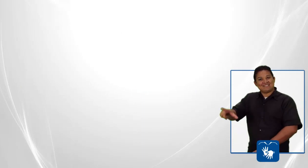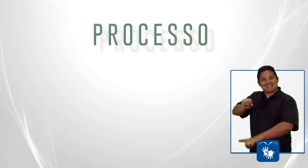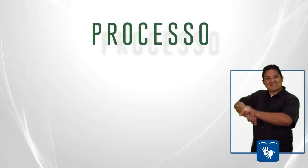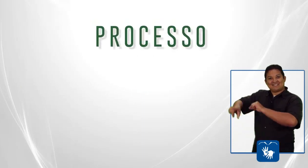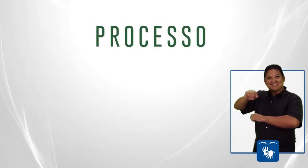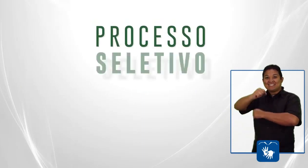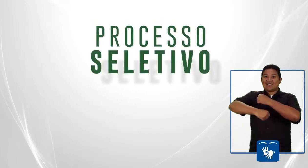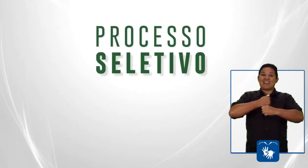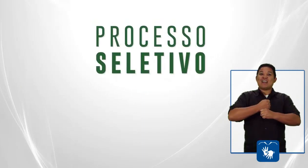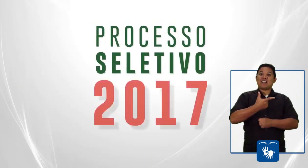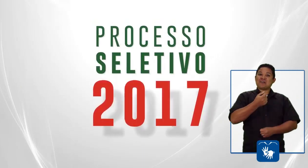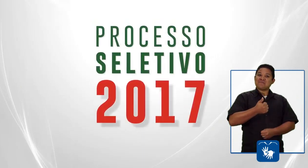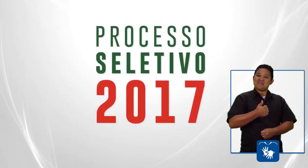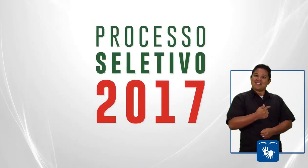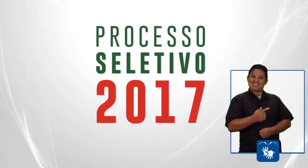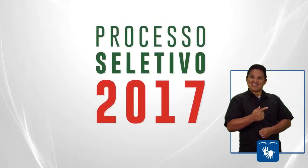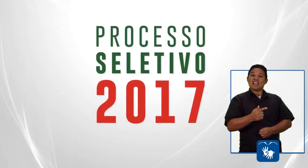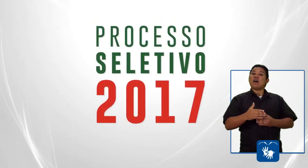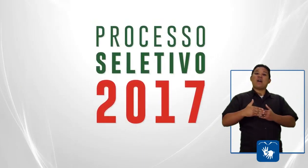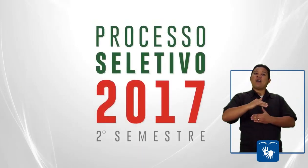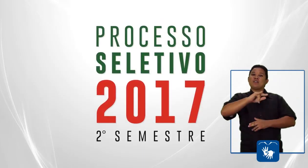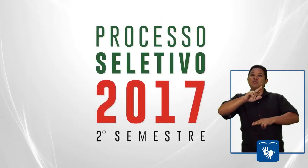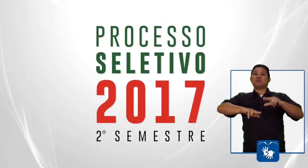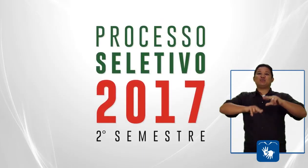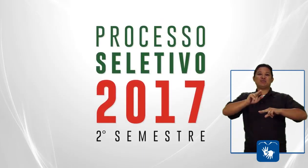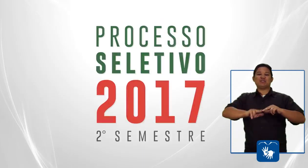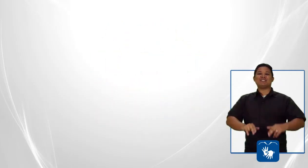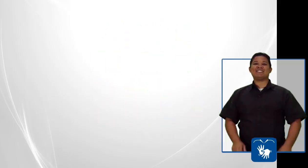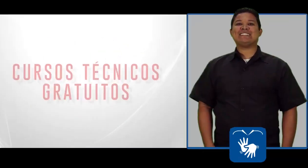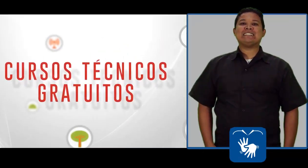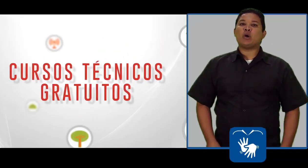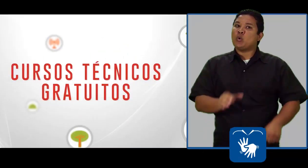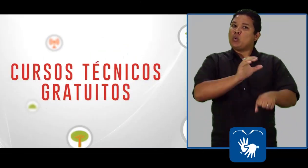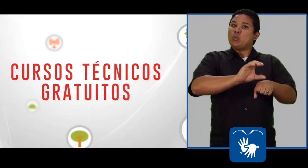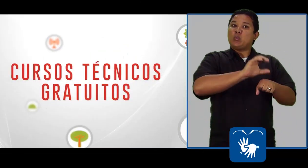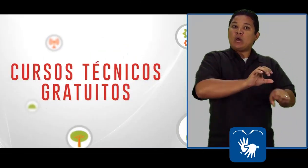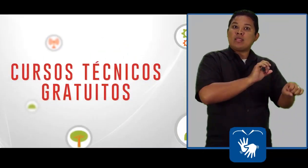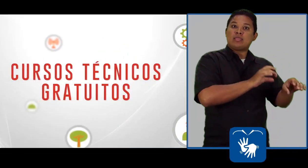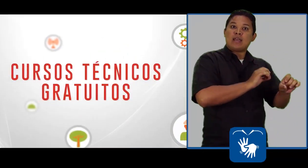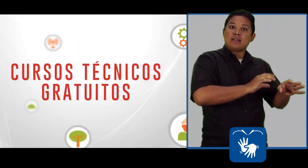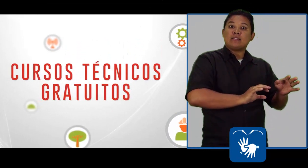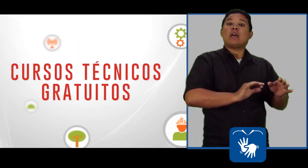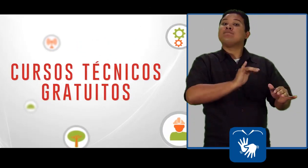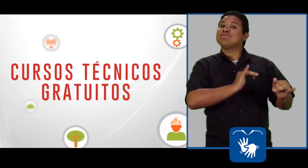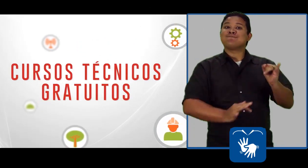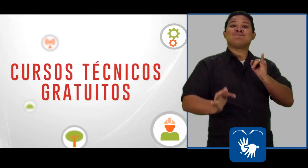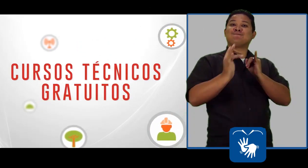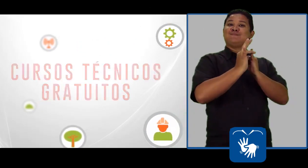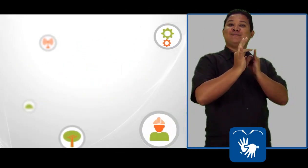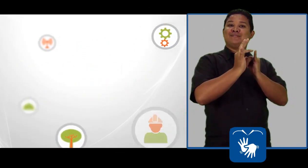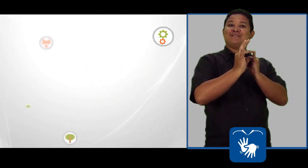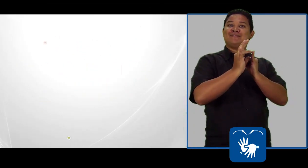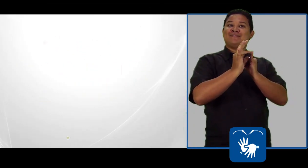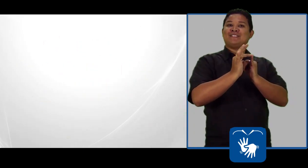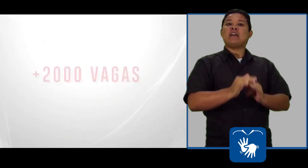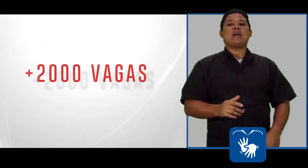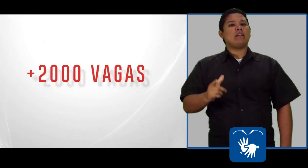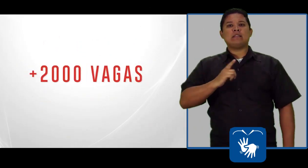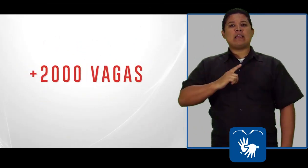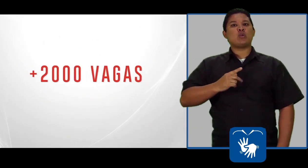Processo Seletivo 2017, segundo semestre. Cursos técnicos no Instituto Federal de São Paulo. São mais de